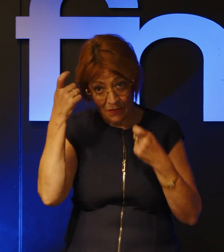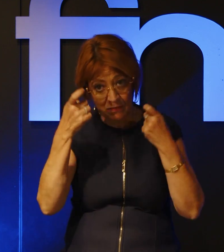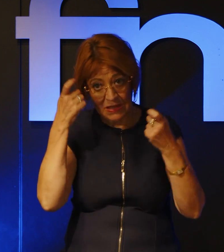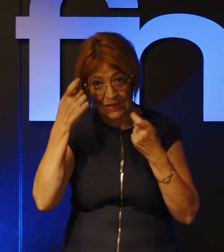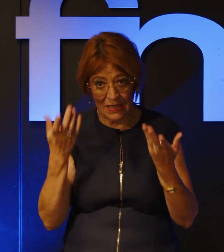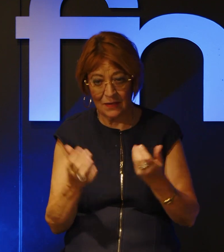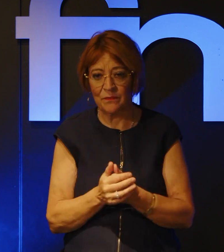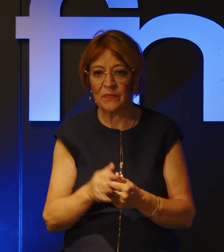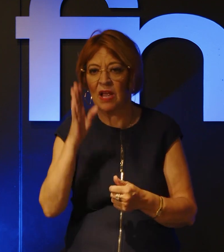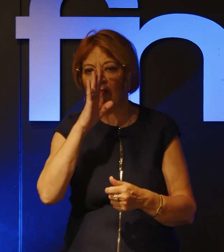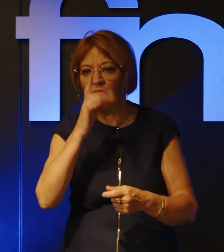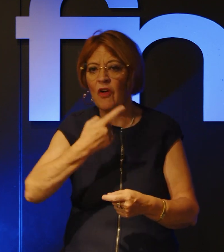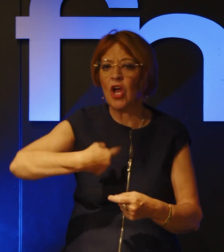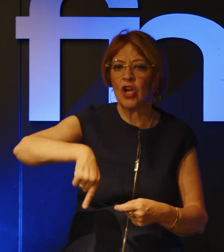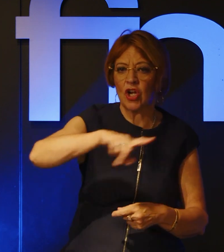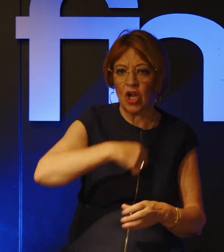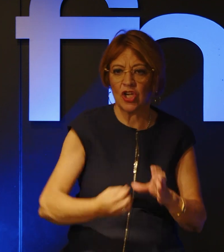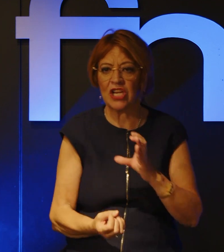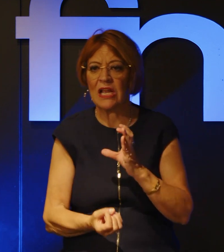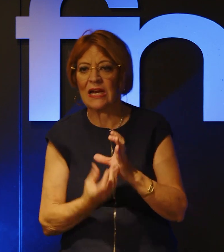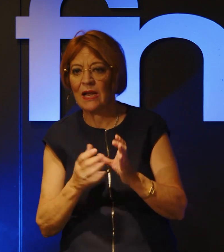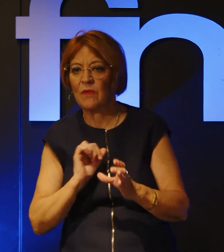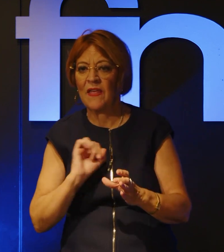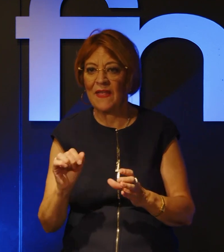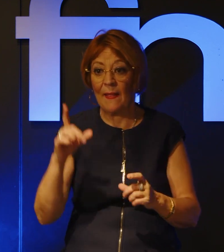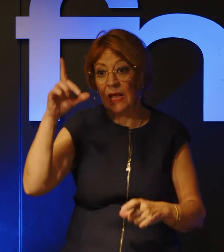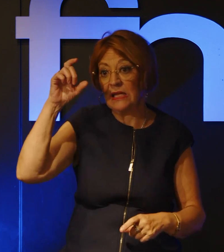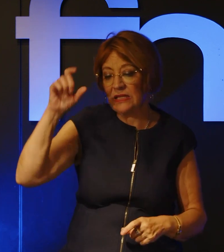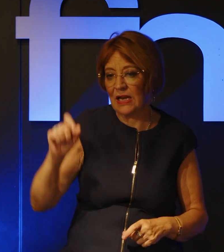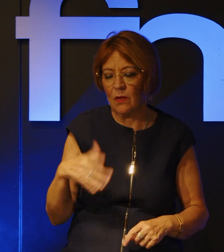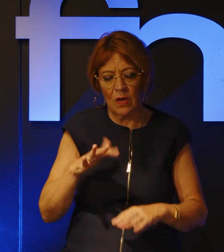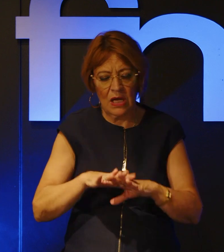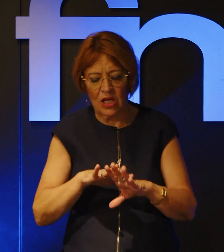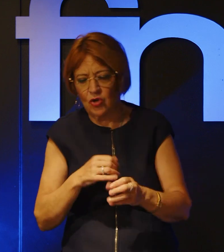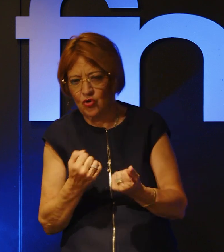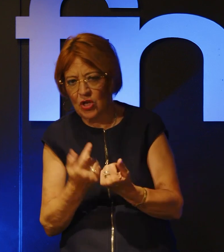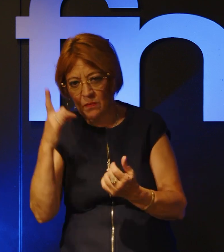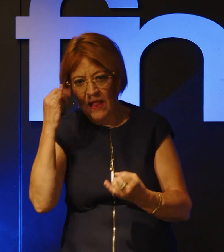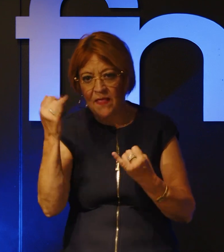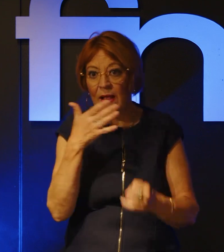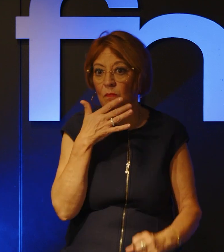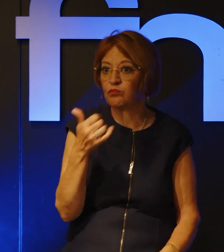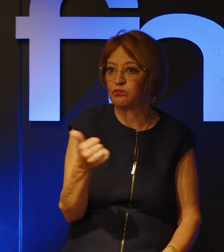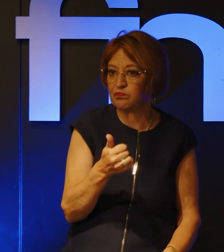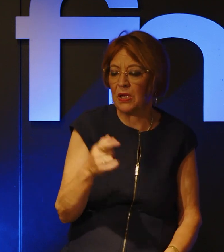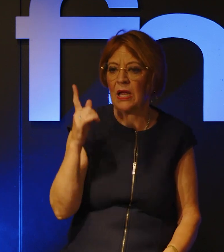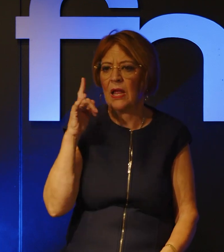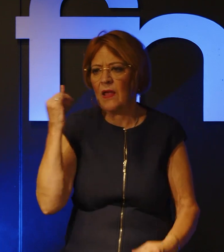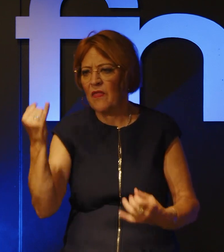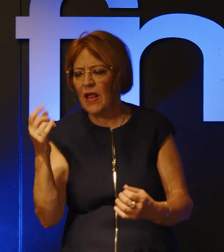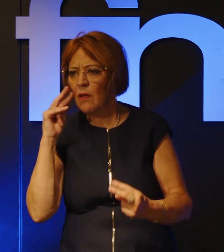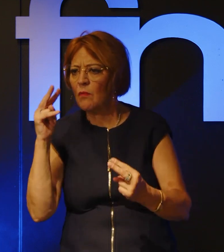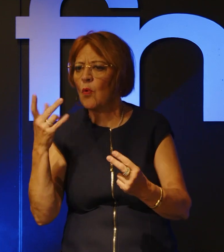é se Nós criamos através do Instagram outra rede social uma ideia de beleza ou uma ideia de como nos